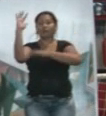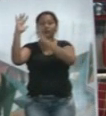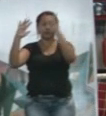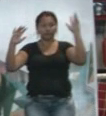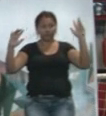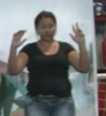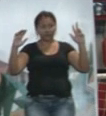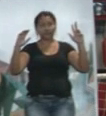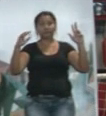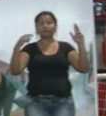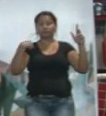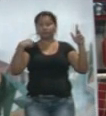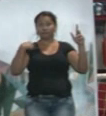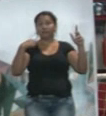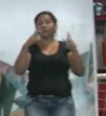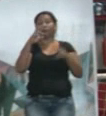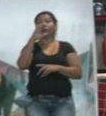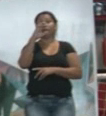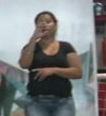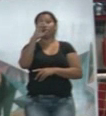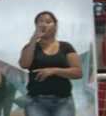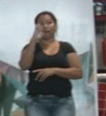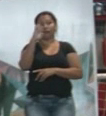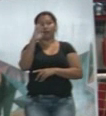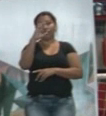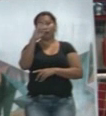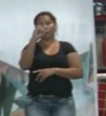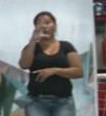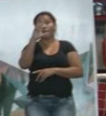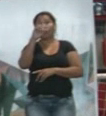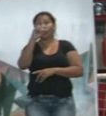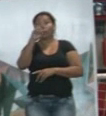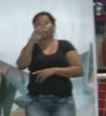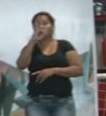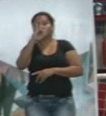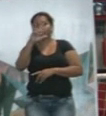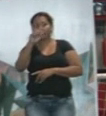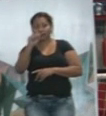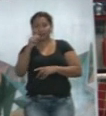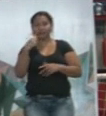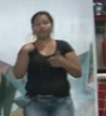relações ecológicas, isso cai muito, ok?